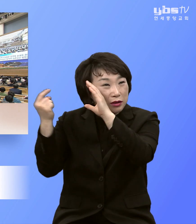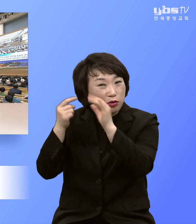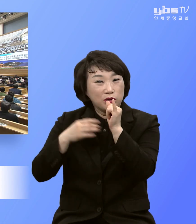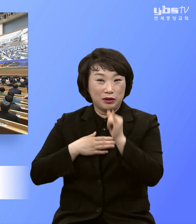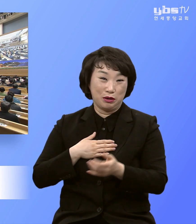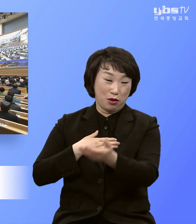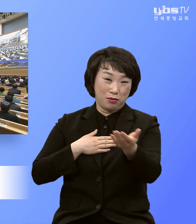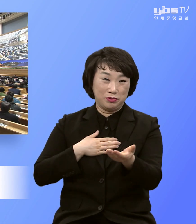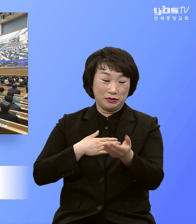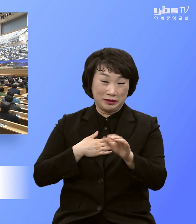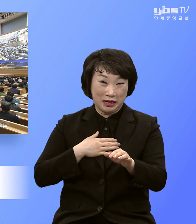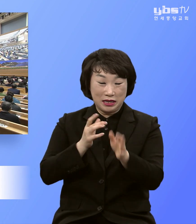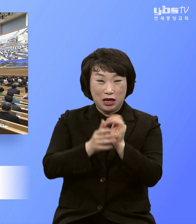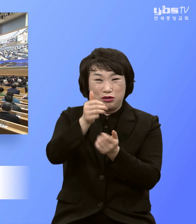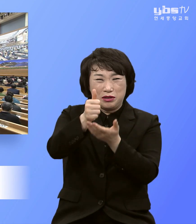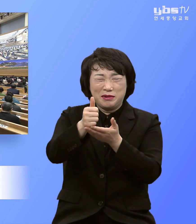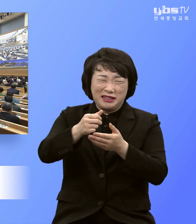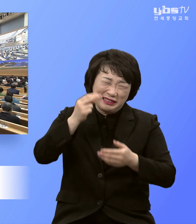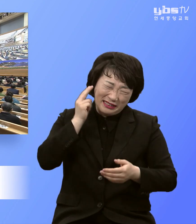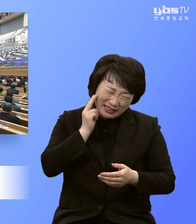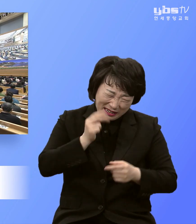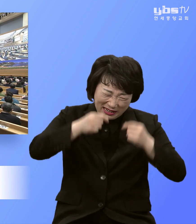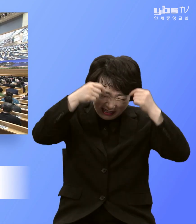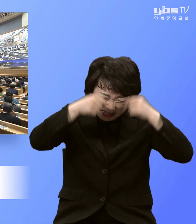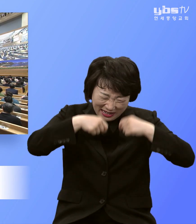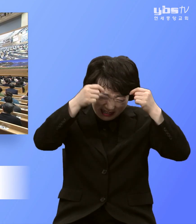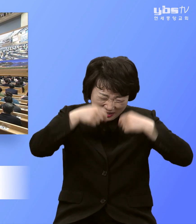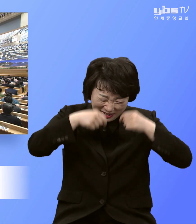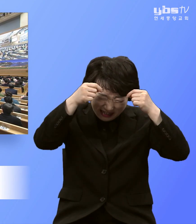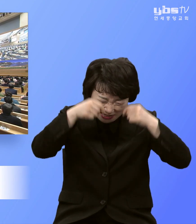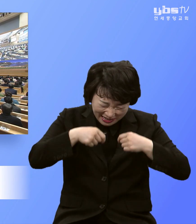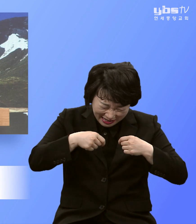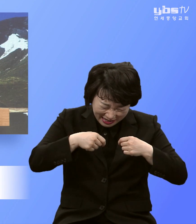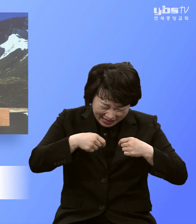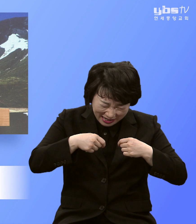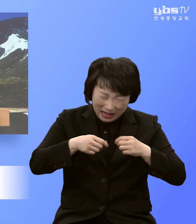얻었느니라. 심한 통곡과 눈물이었다.